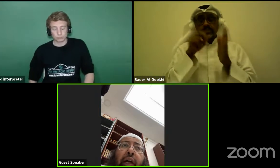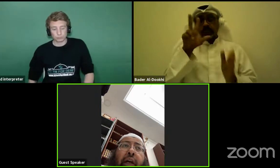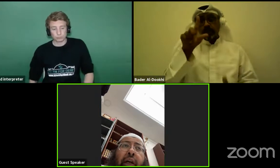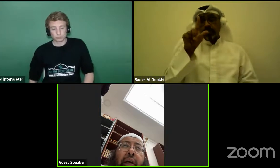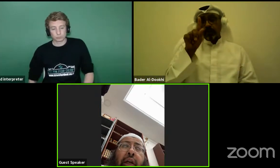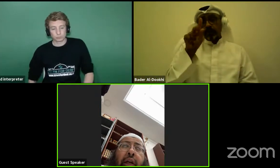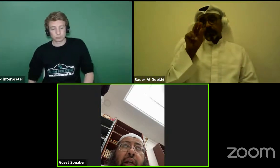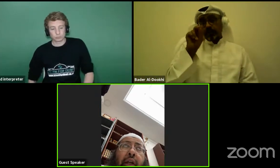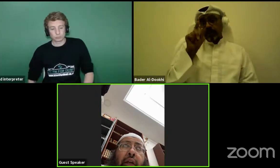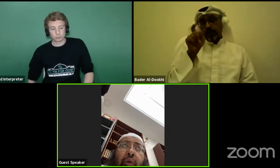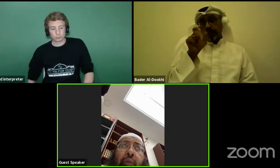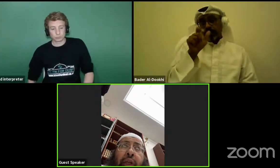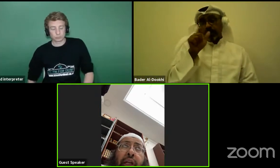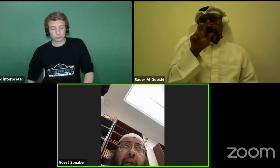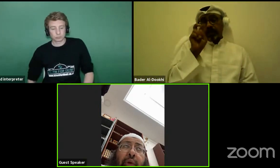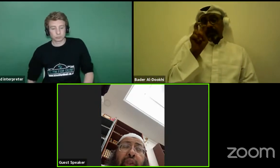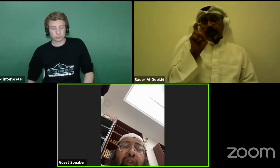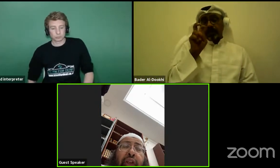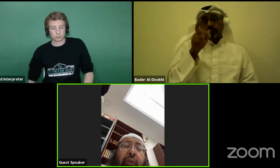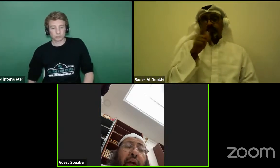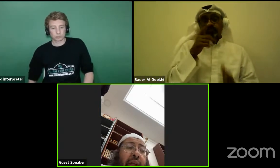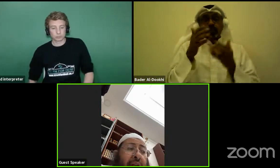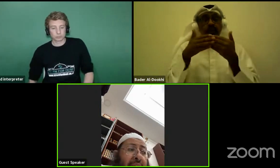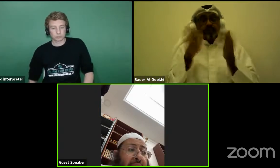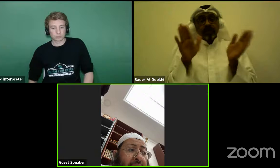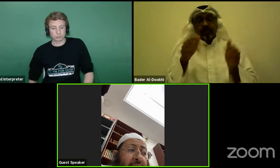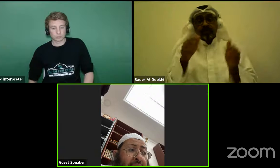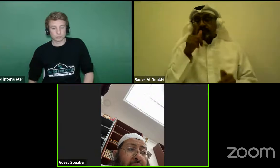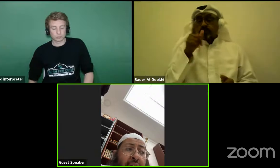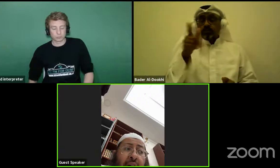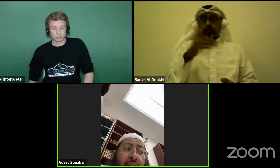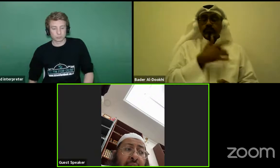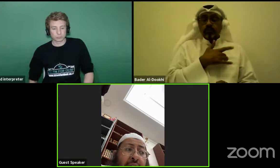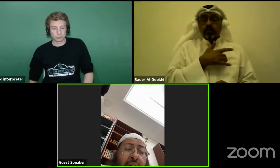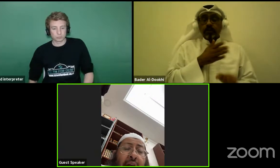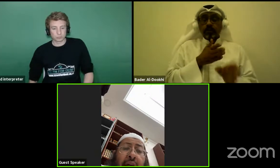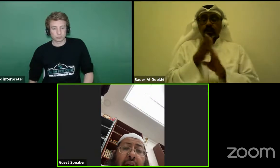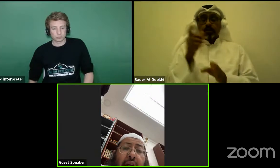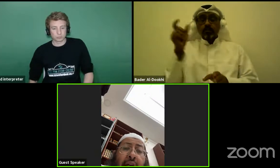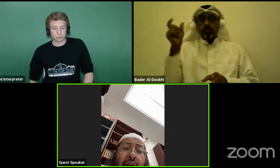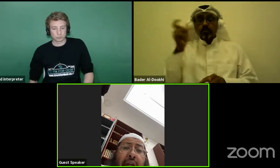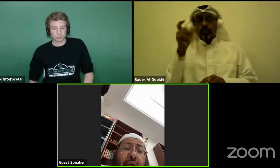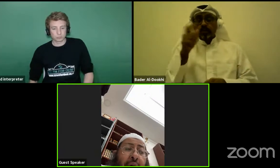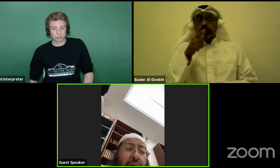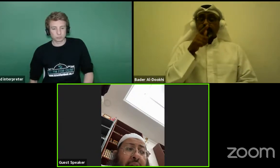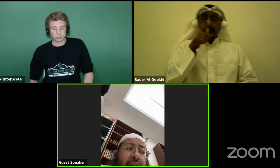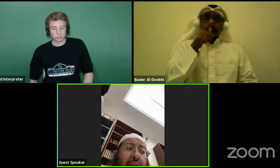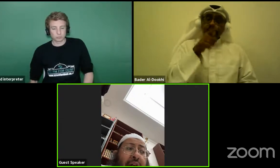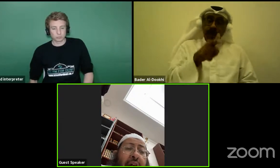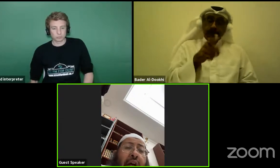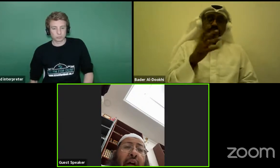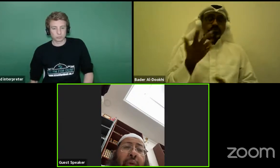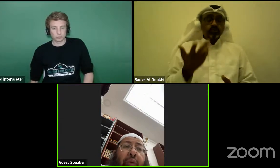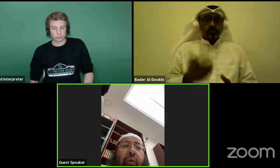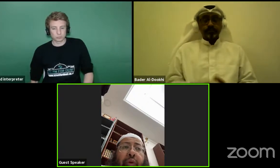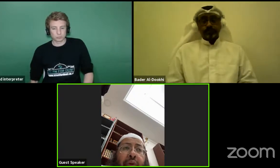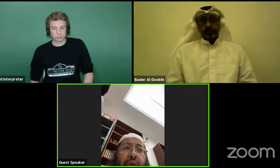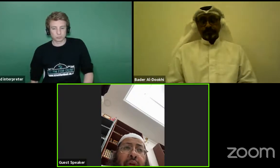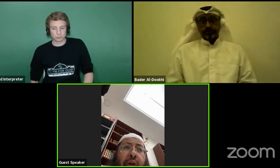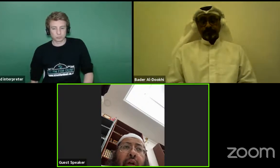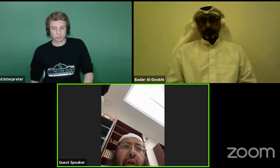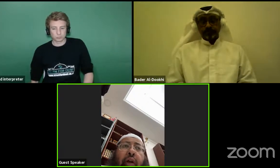بالنداء للمؤمنين بوصف الإيمان، فقال: يا أيها الذين